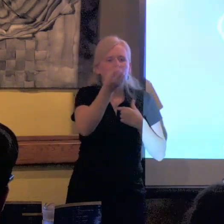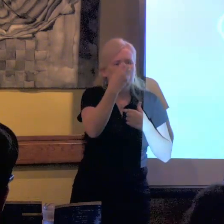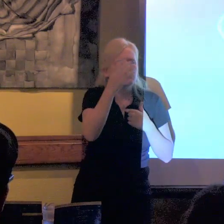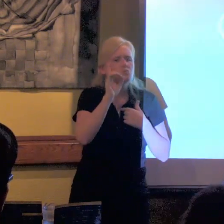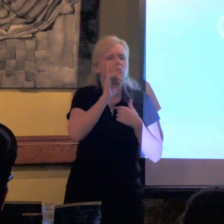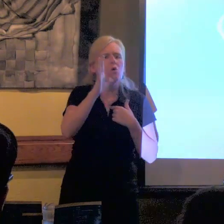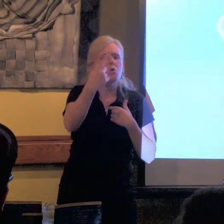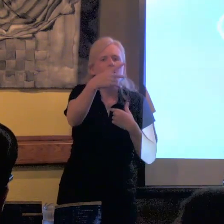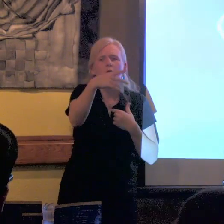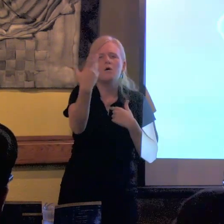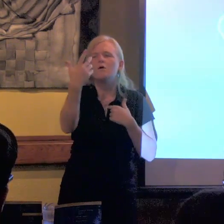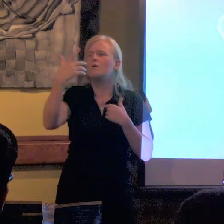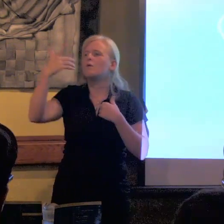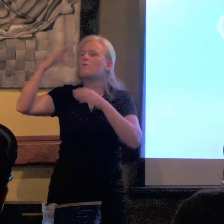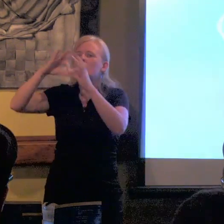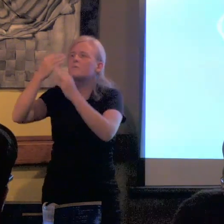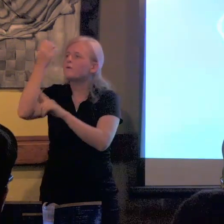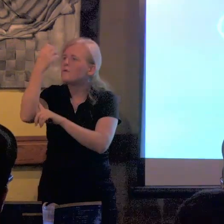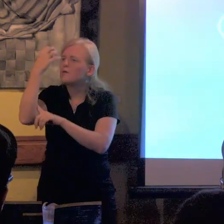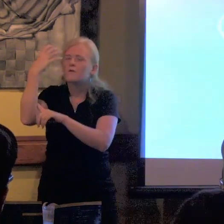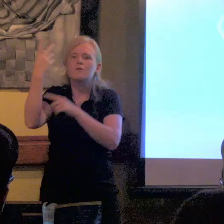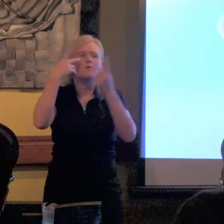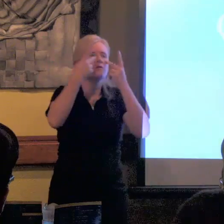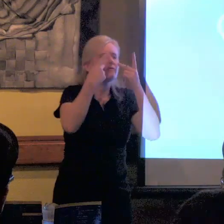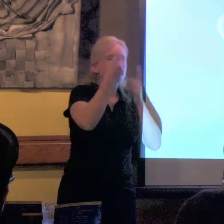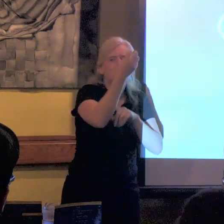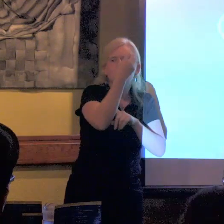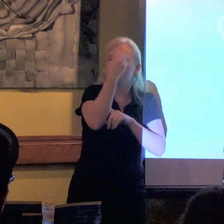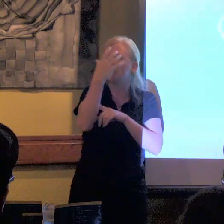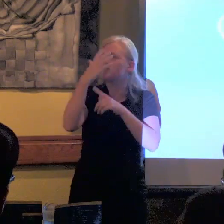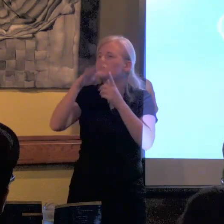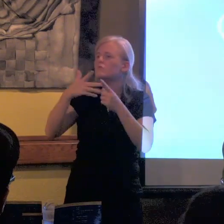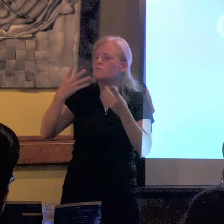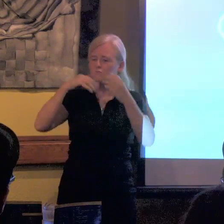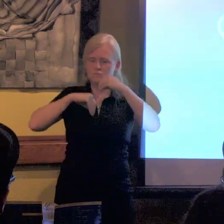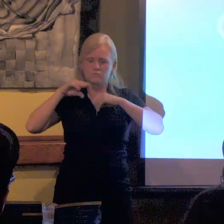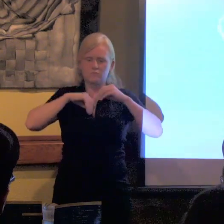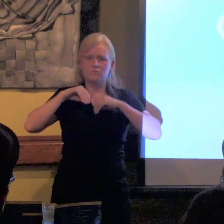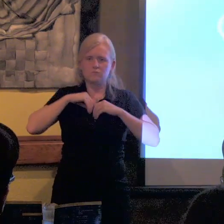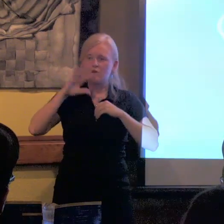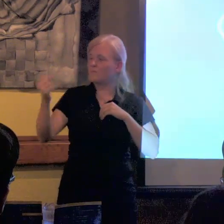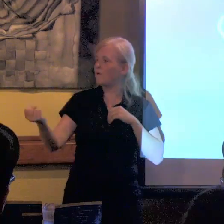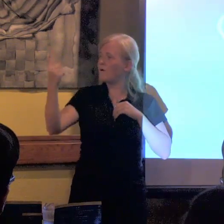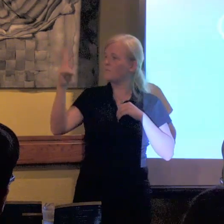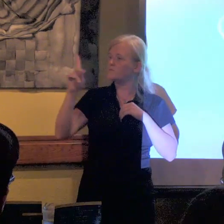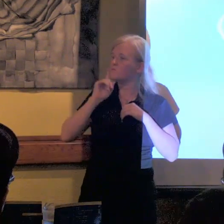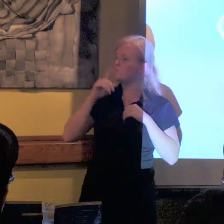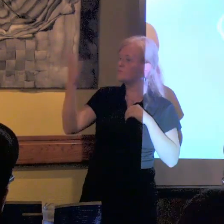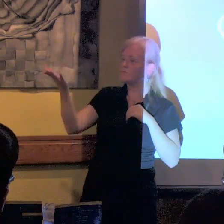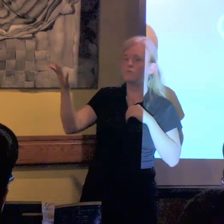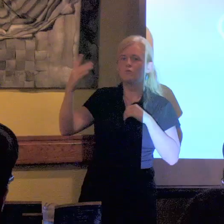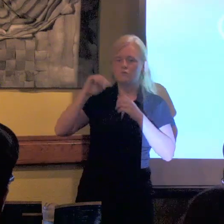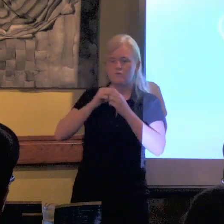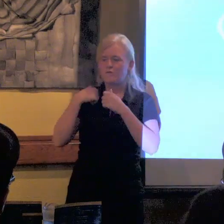Les perceptions des personnes entendantes viennent, par exemple, bon, de leur exposition aux médias, de leur socialisation familiale, enfin, de toutes, choses qu'ils, toutes sortes de